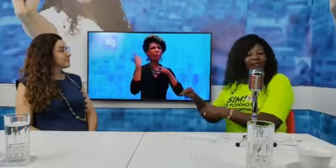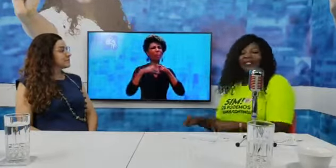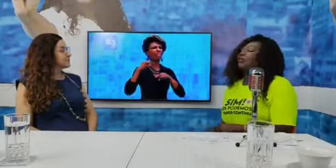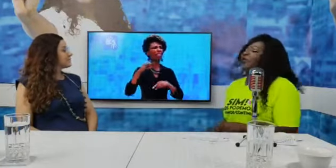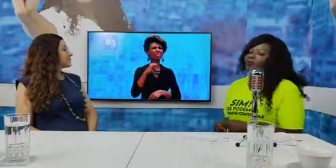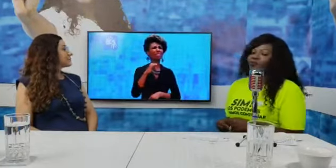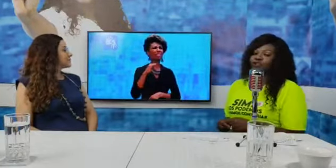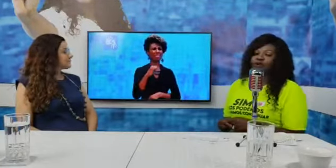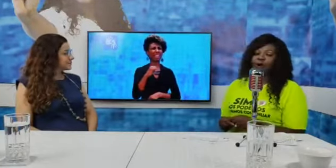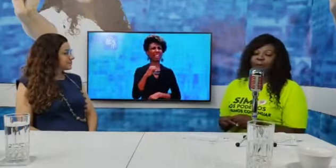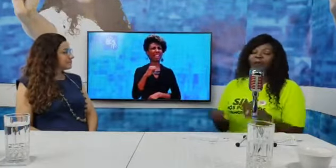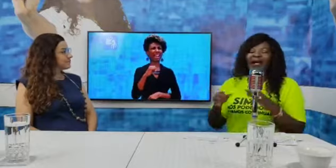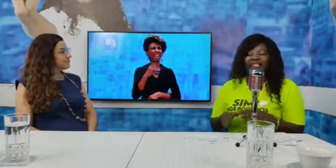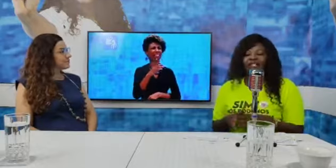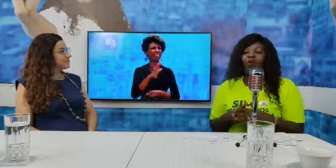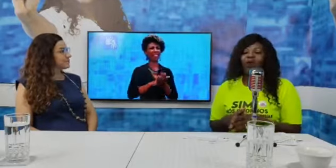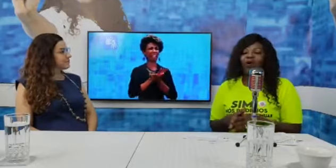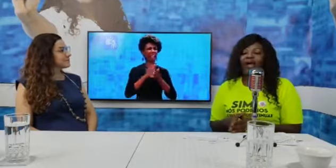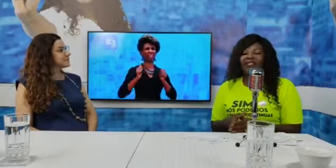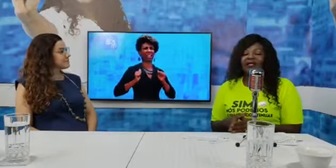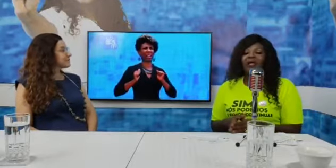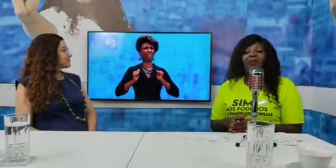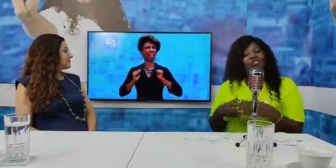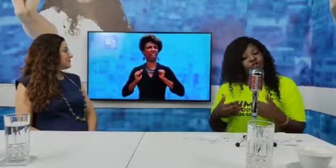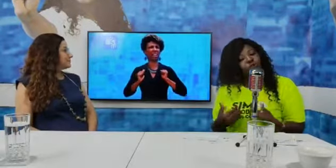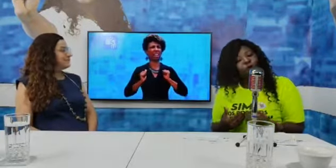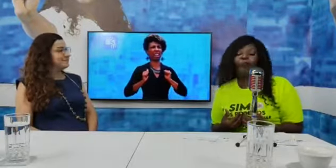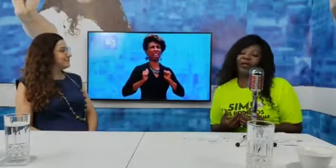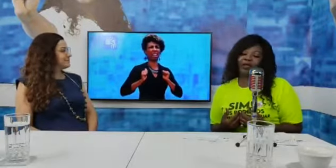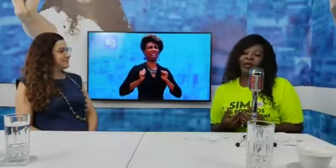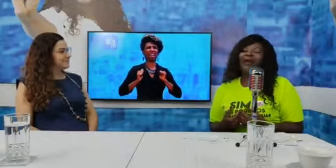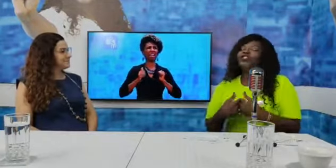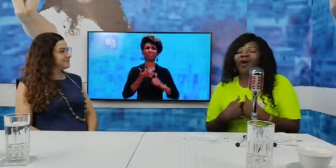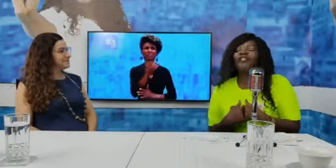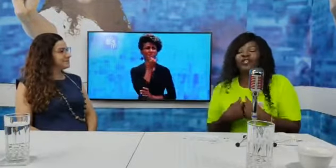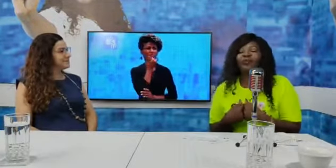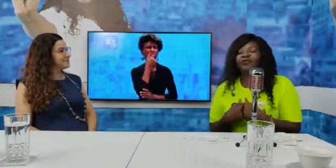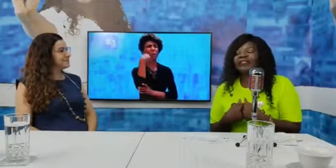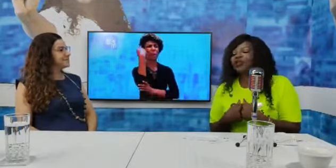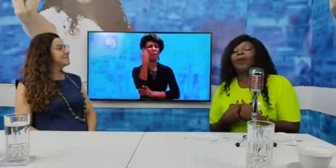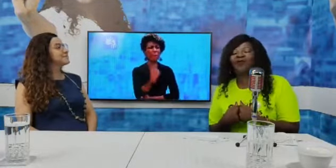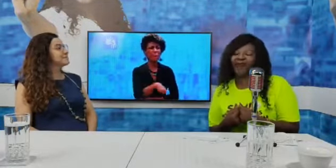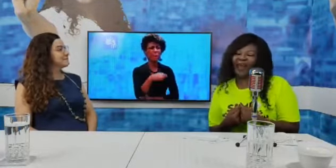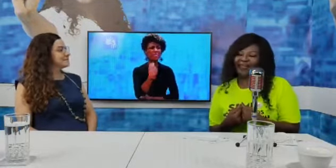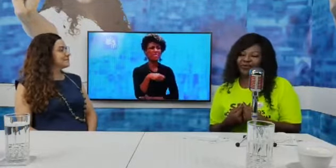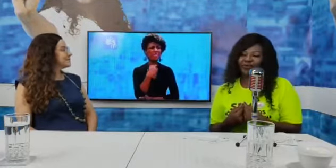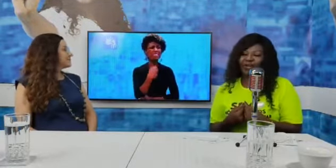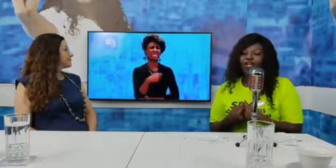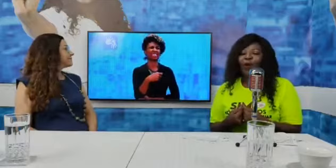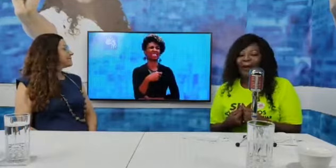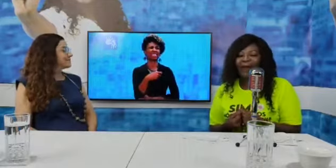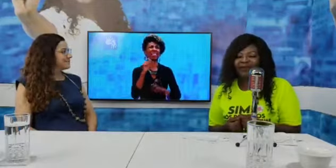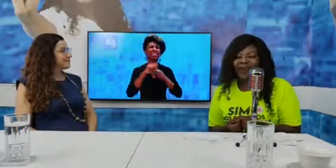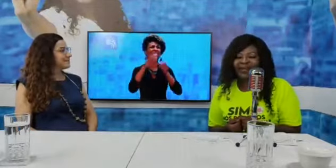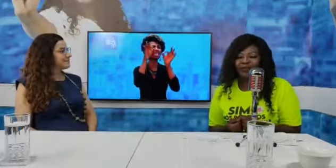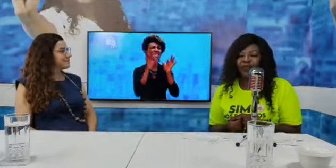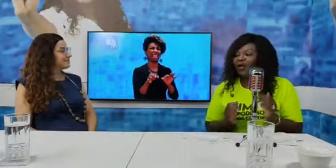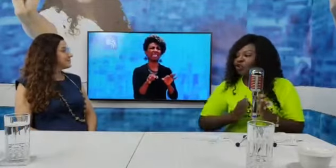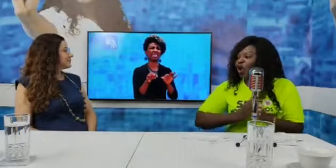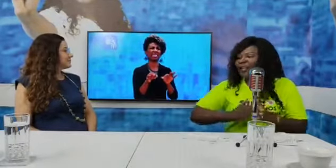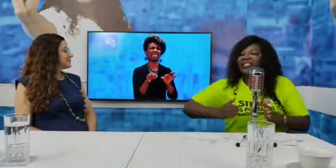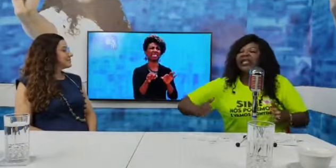não atentamos para uma questão como essa, me desculpe, mas nós estamos fazendo mal feito. Não é